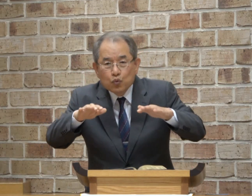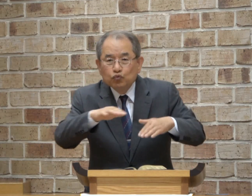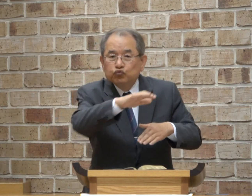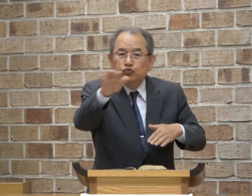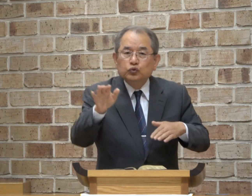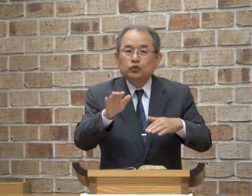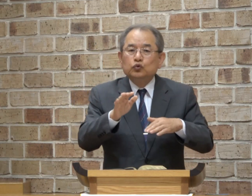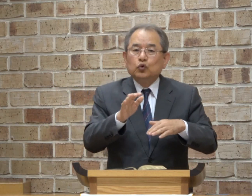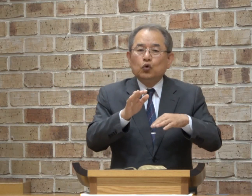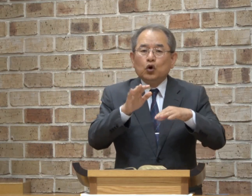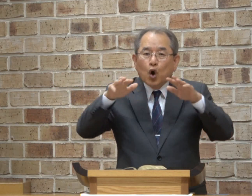오늘